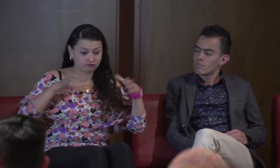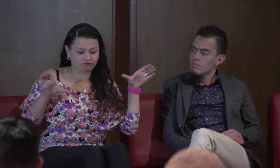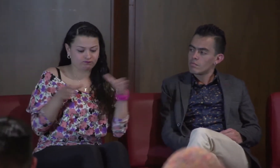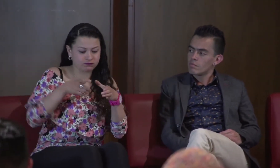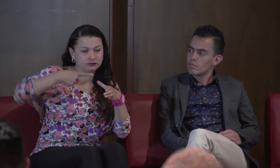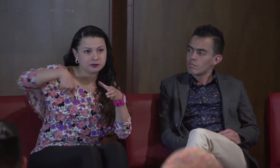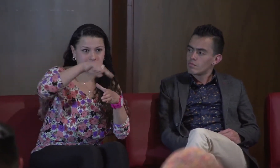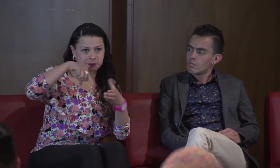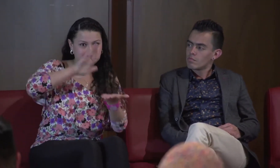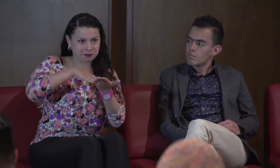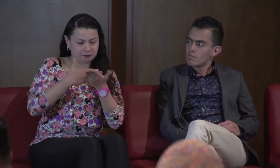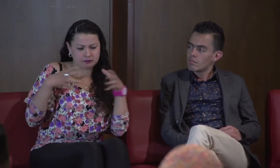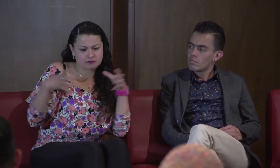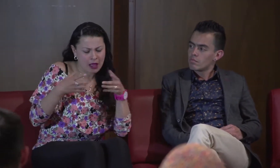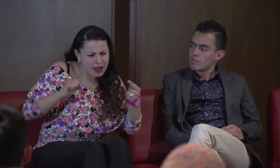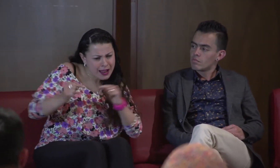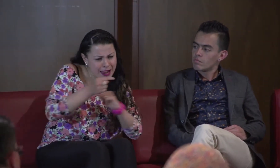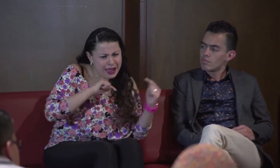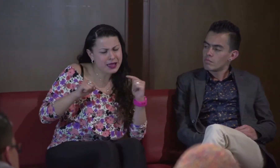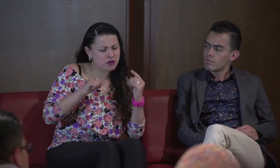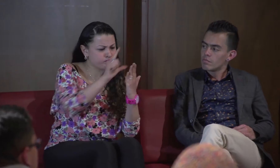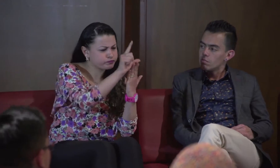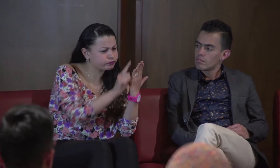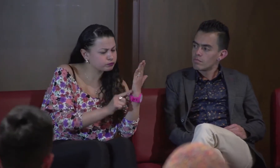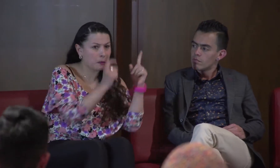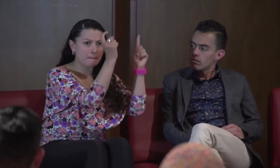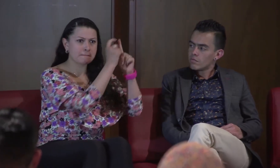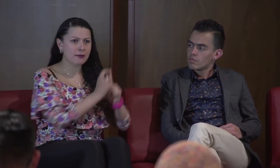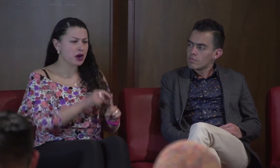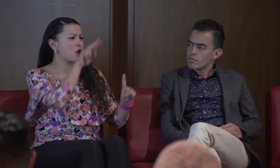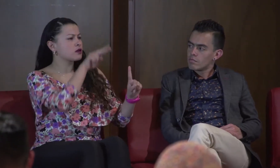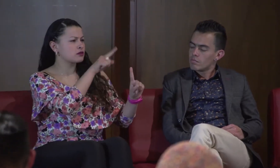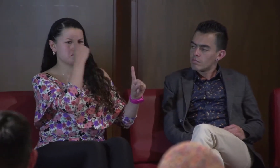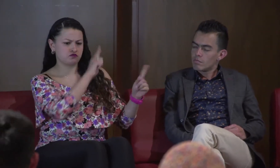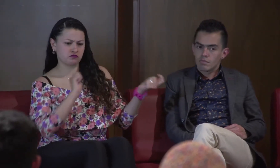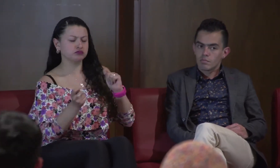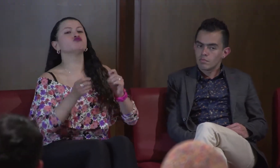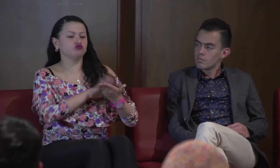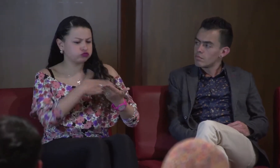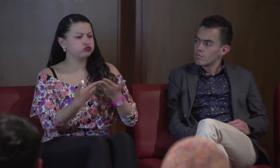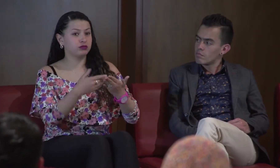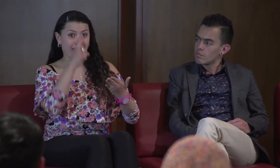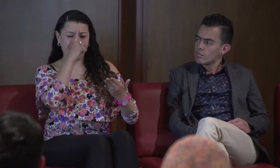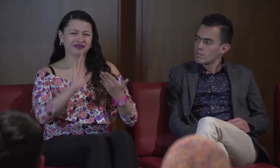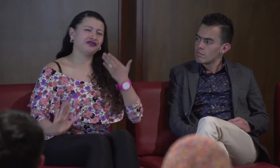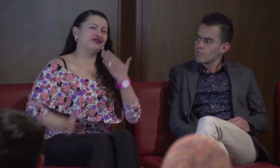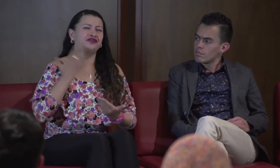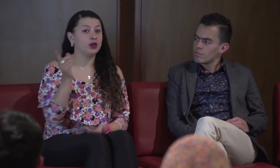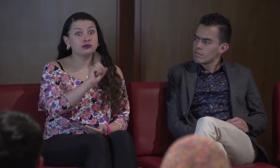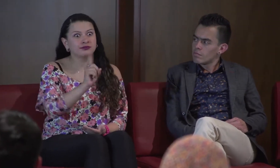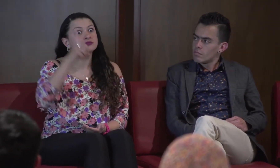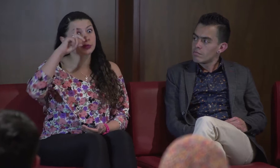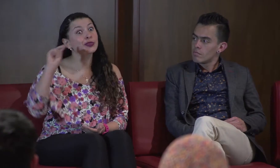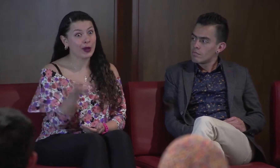Bien, excelente pregunta. Dentro del equipo de trabajo de traducción de este glosario Señas para la Paz, encontramos que